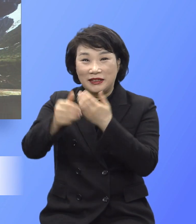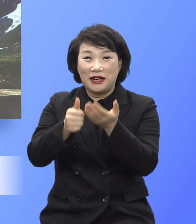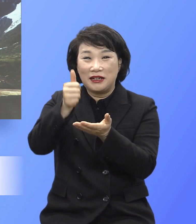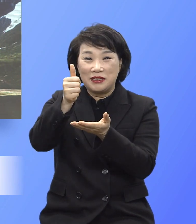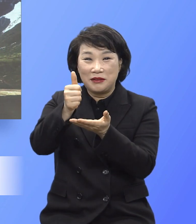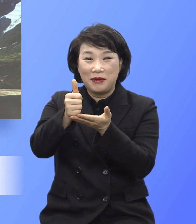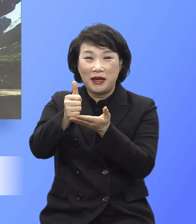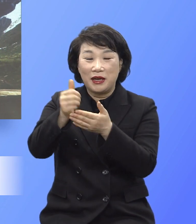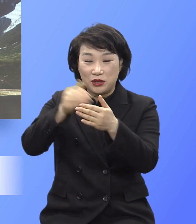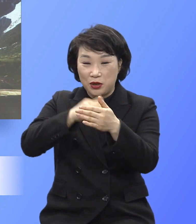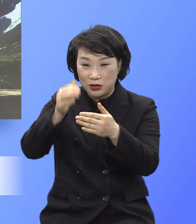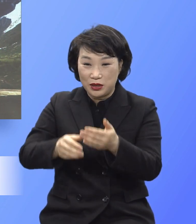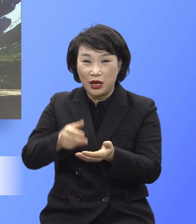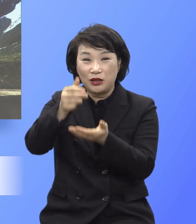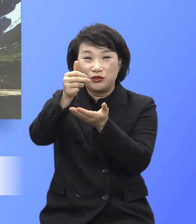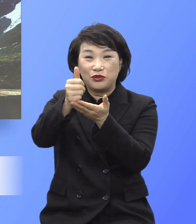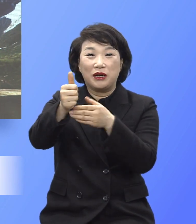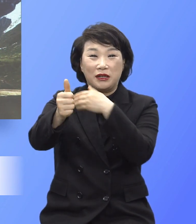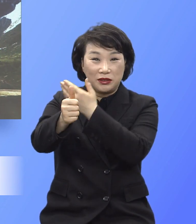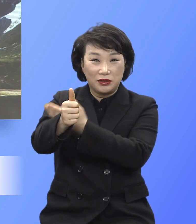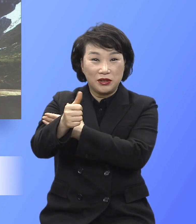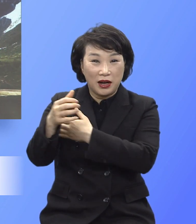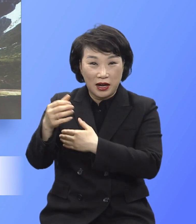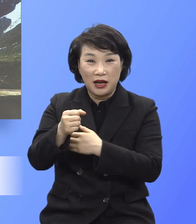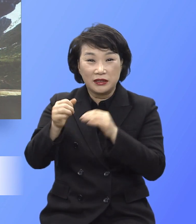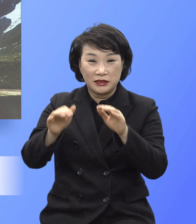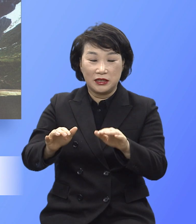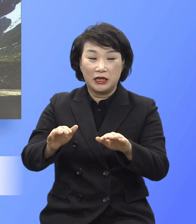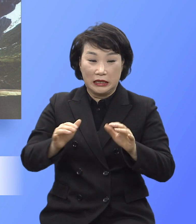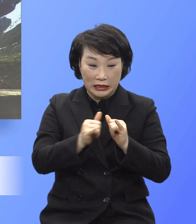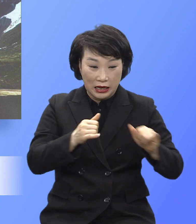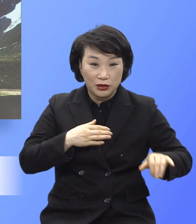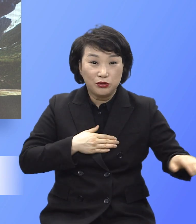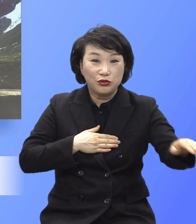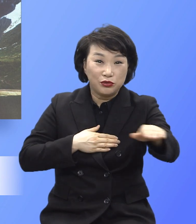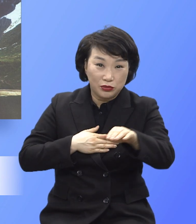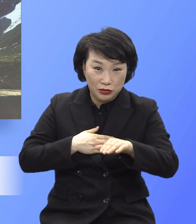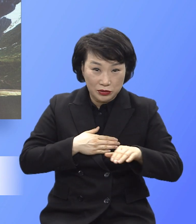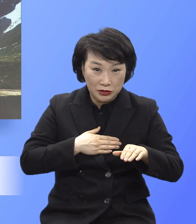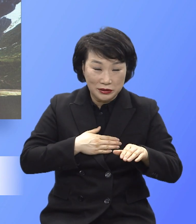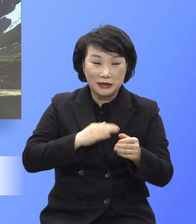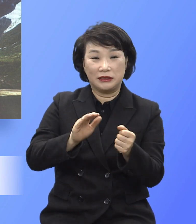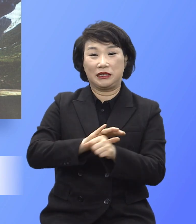어마어마한 절대자 하나님이 우리 인간을